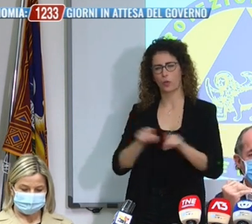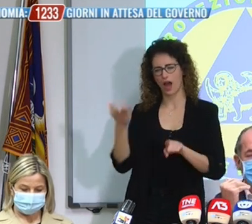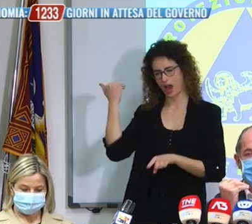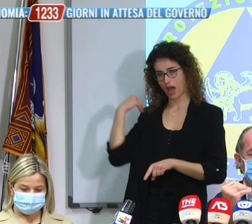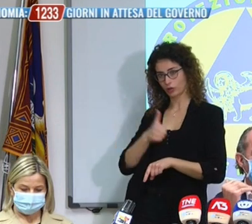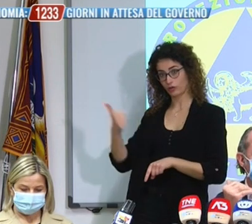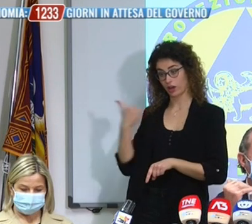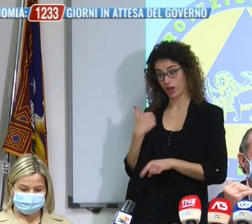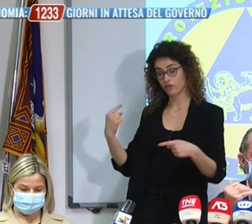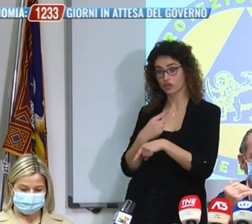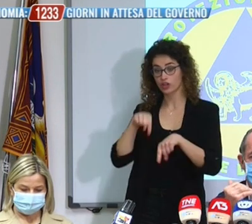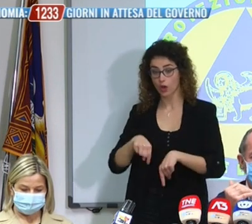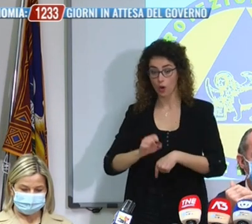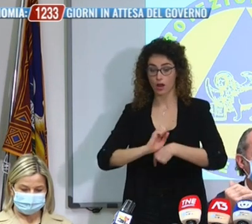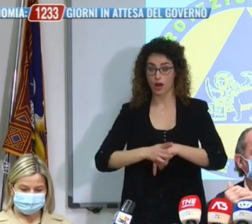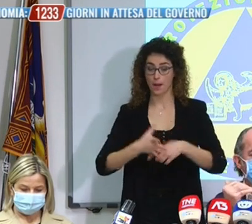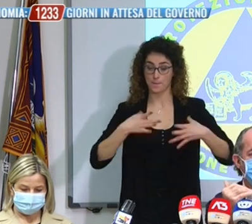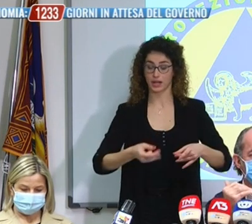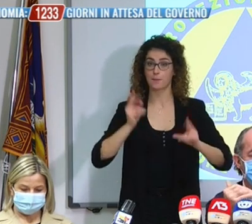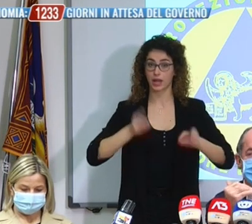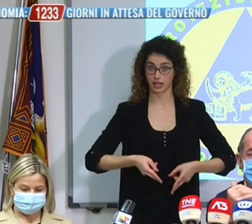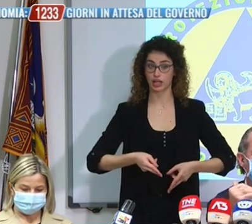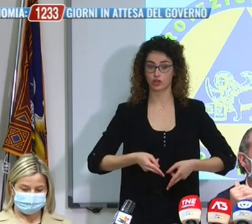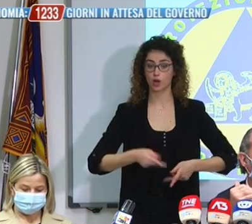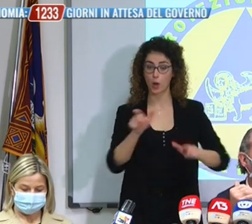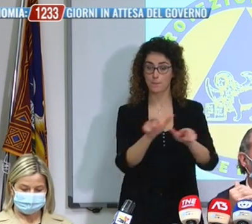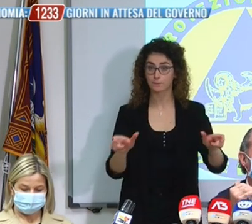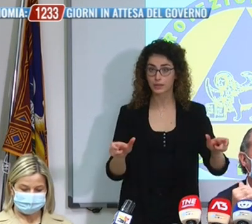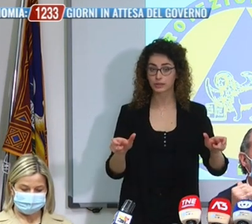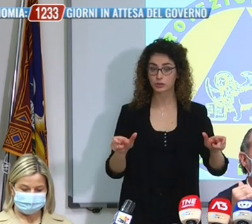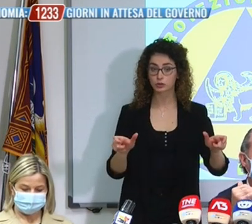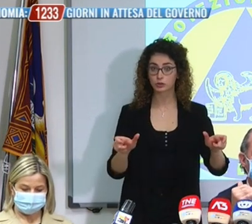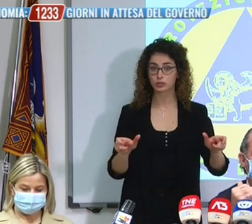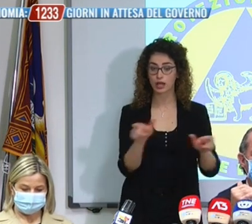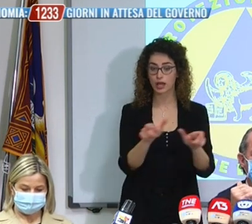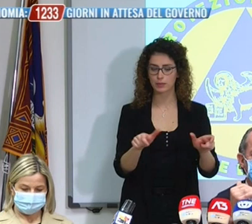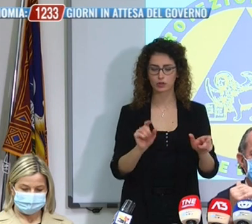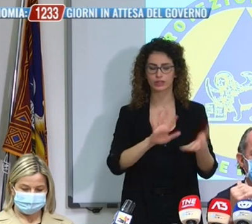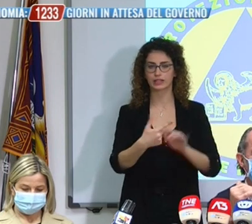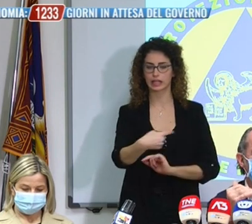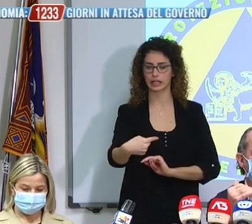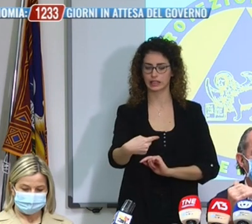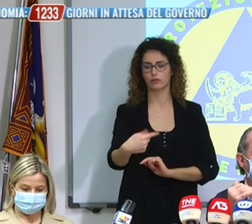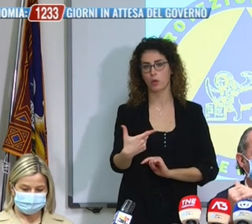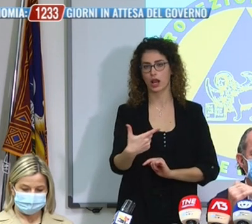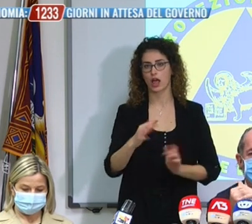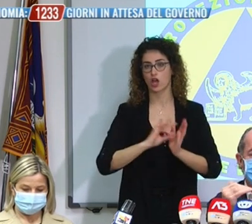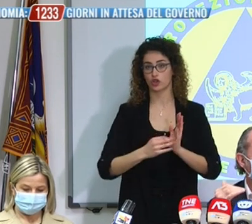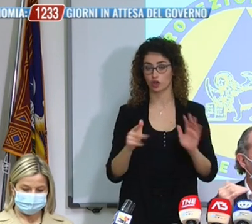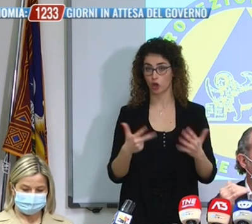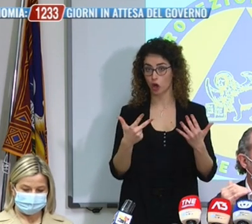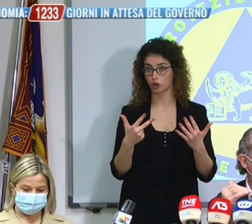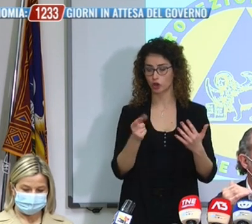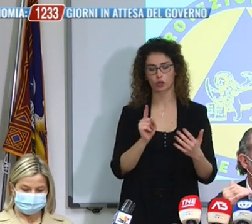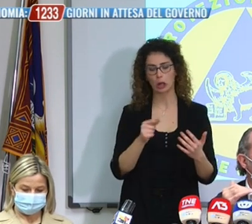contagiose, hanno cariche virali più importanti, dove i pazienti si negativizzano non più in 8 giorni, diciamo mediamente, ma in